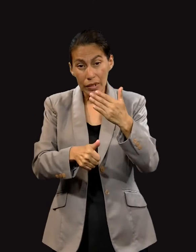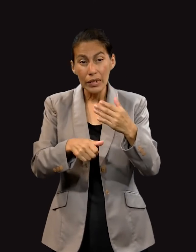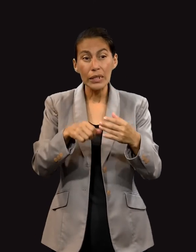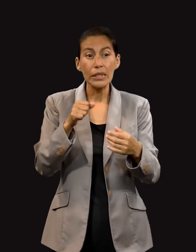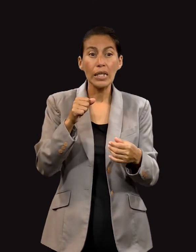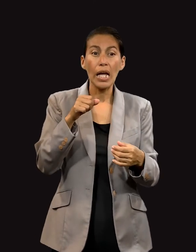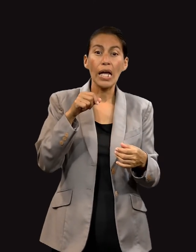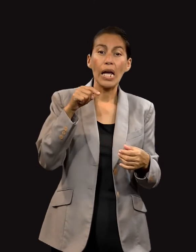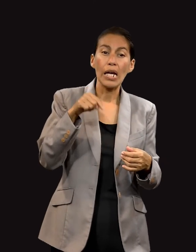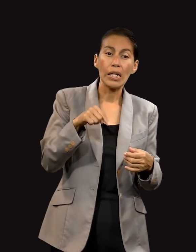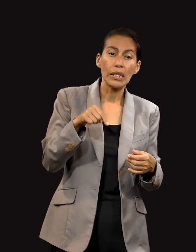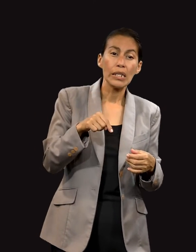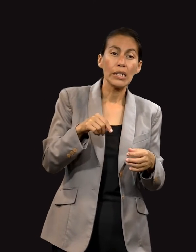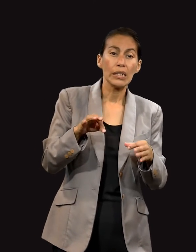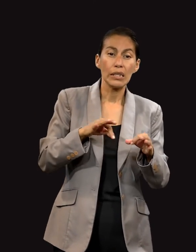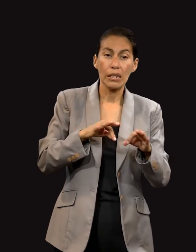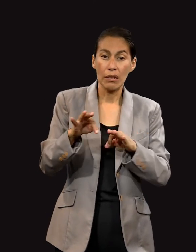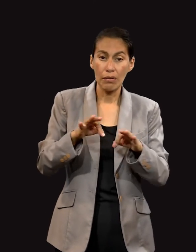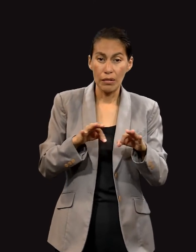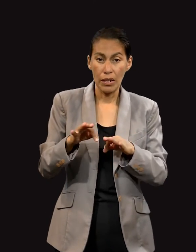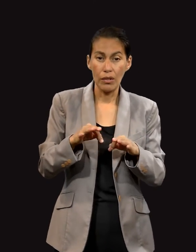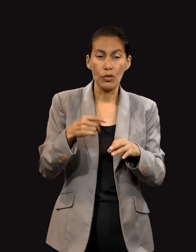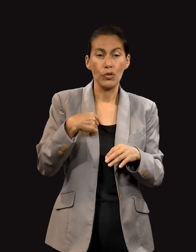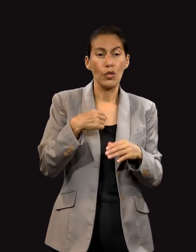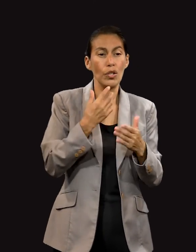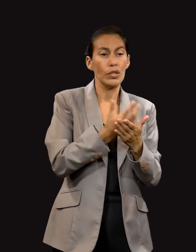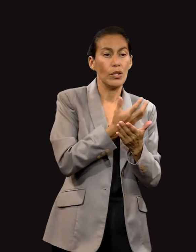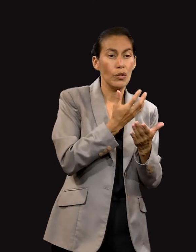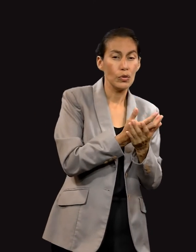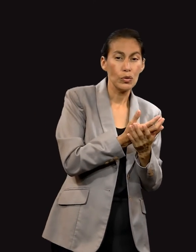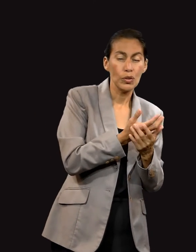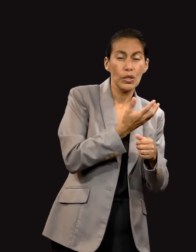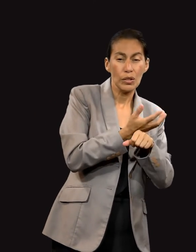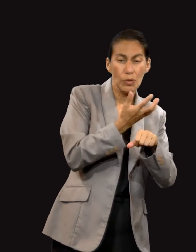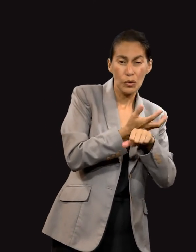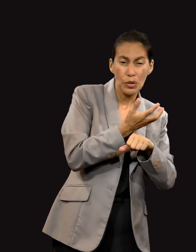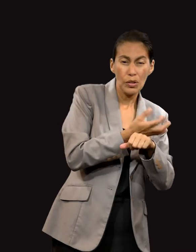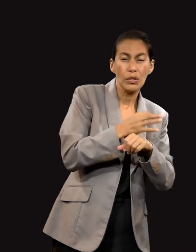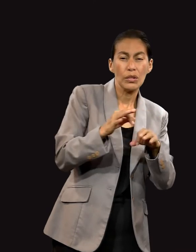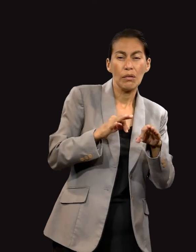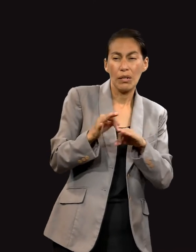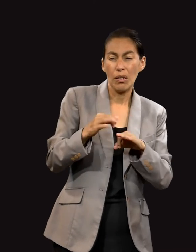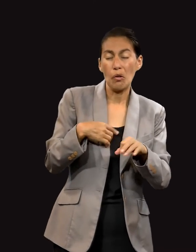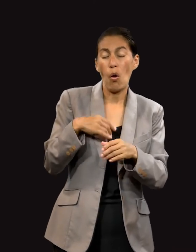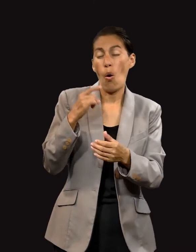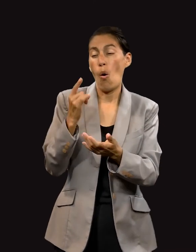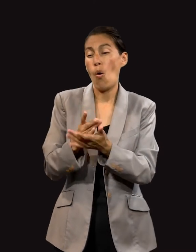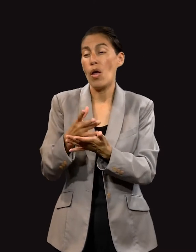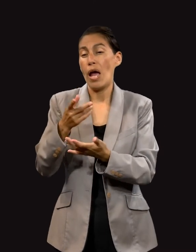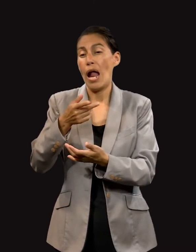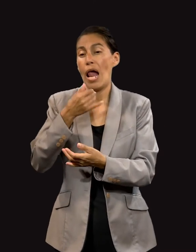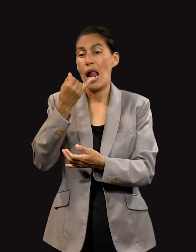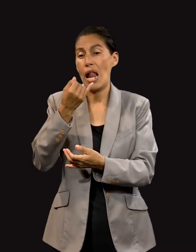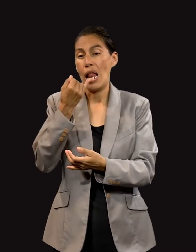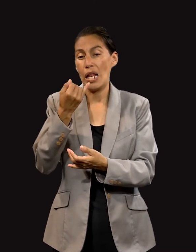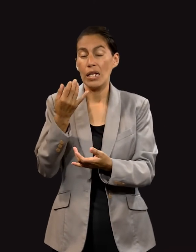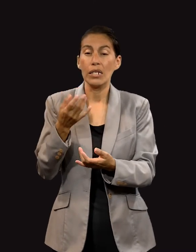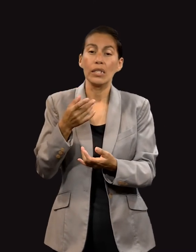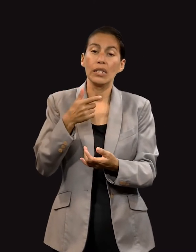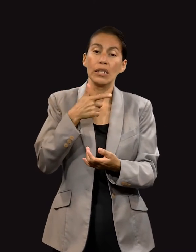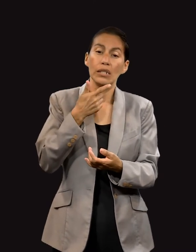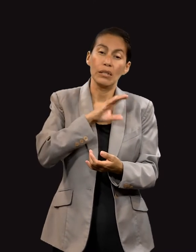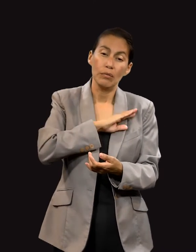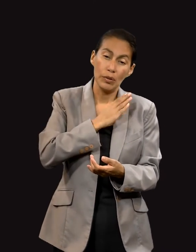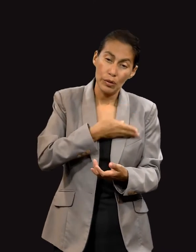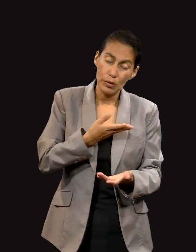Soy la única adventista y la única latina que trabaja en esta oficina. Estoy trabajando en Estados Unidos. Vamos a estar orando por ti,